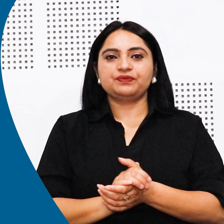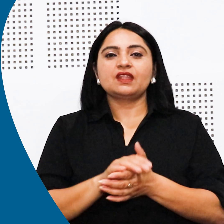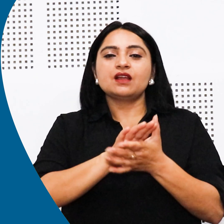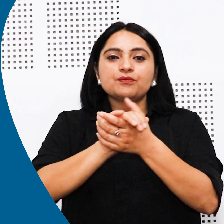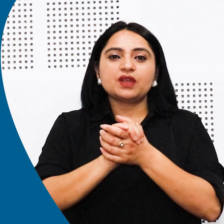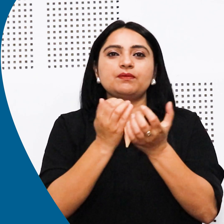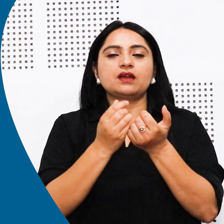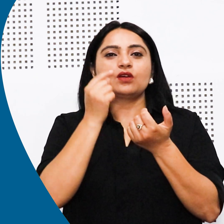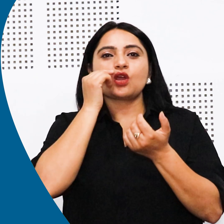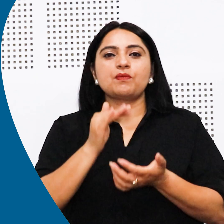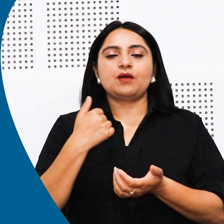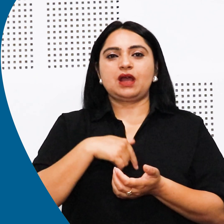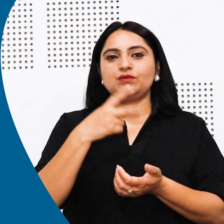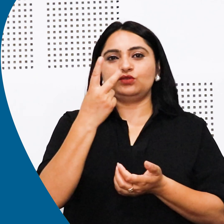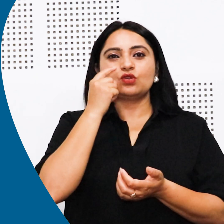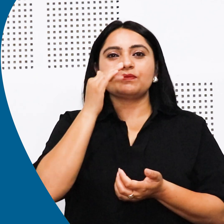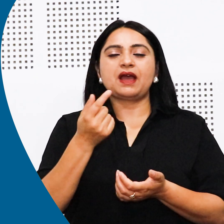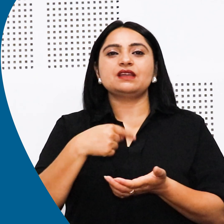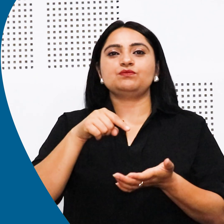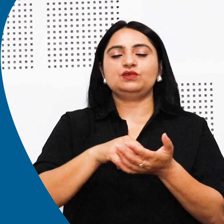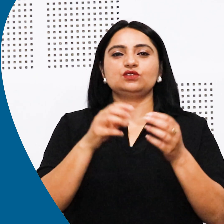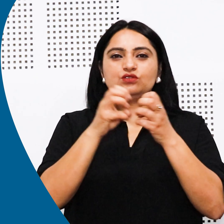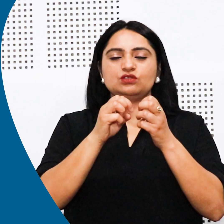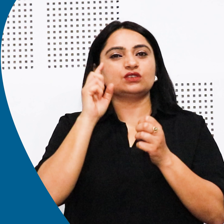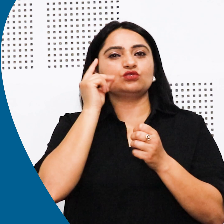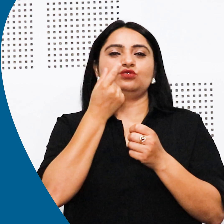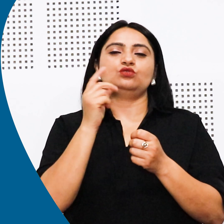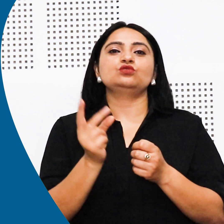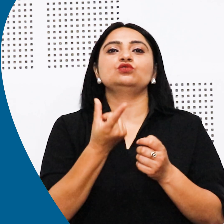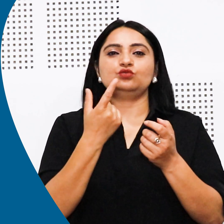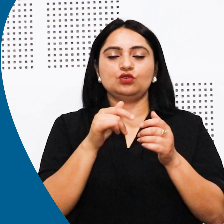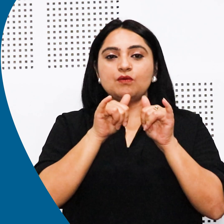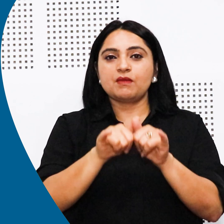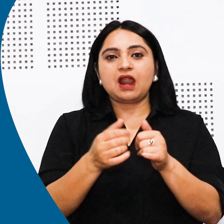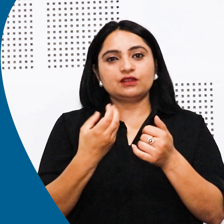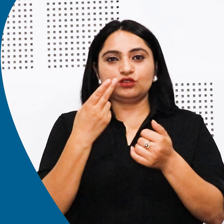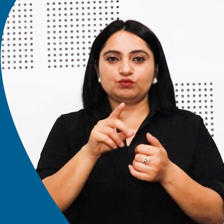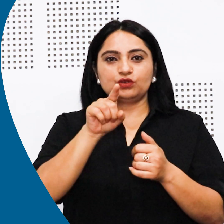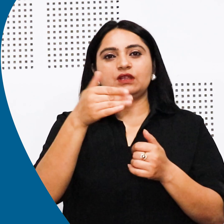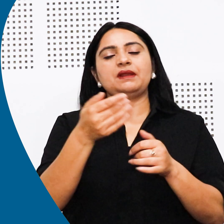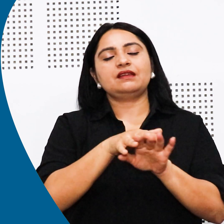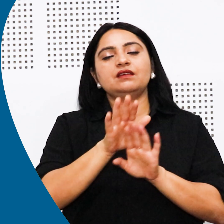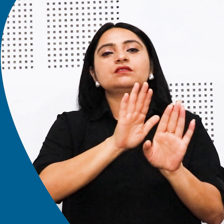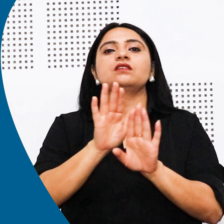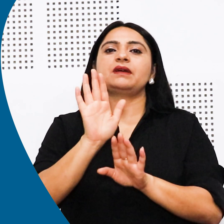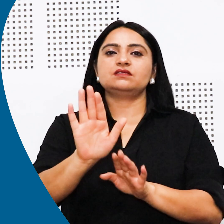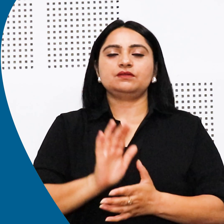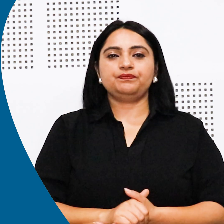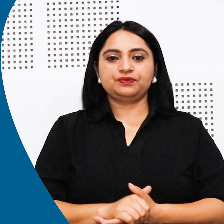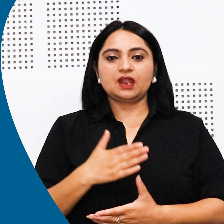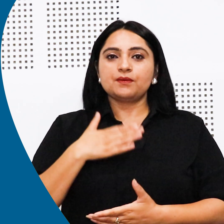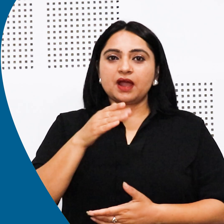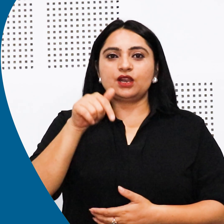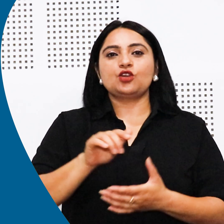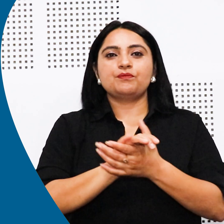बाबु, हामी दुई भाइ बीचको झगडालाई यति सजिलै चाँडै मिलाइदिनु भएकोमा तपाईँलाई मुरी मुरी धन्यवाद छ। मैले